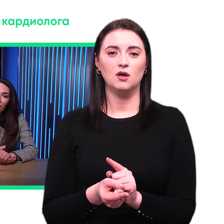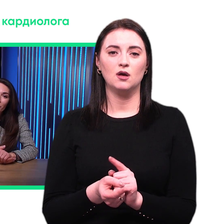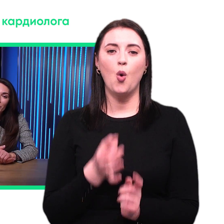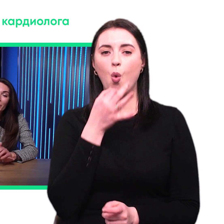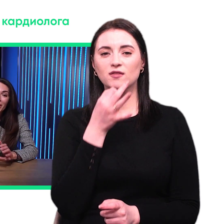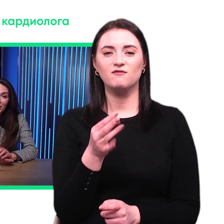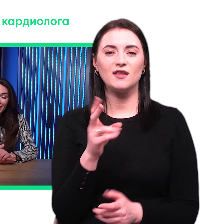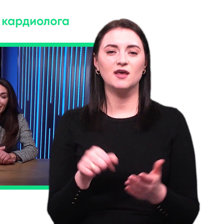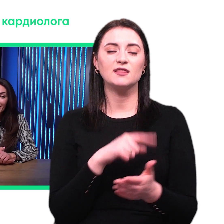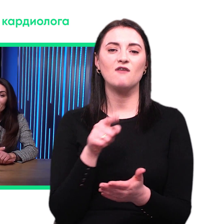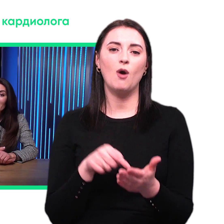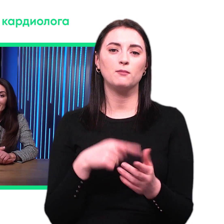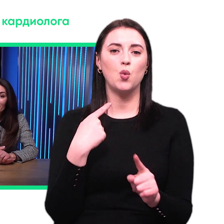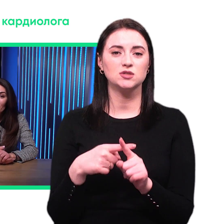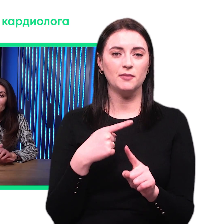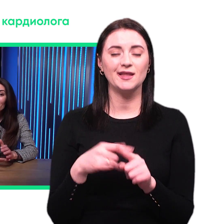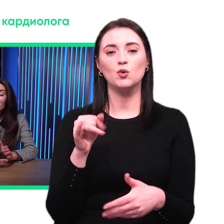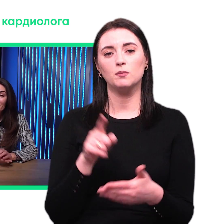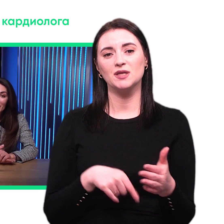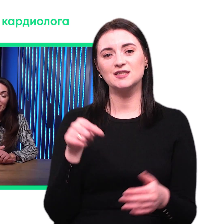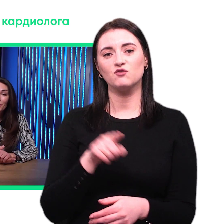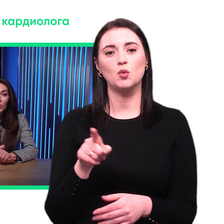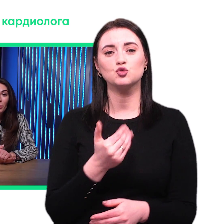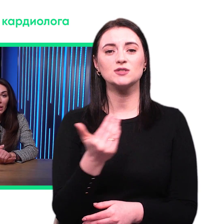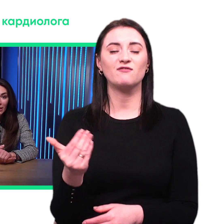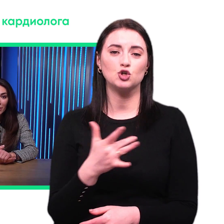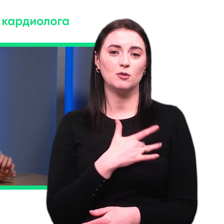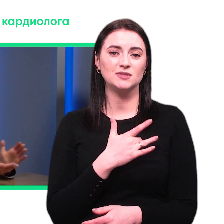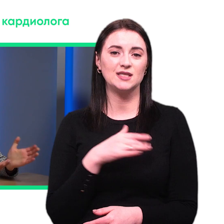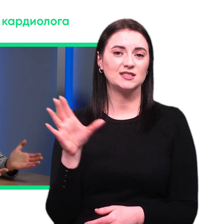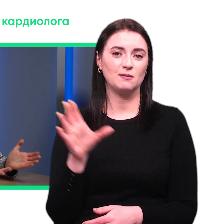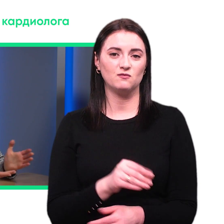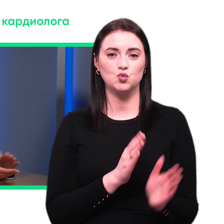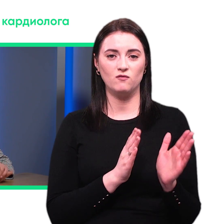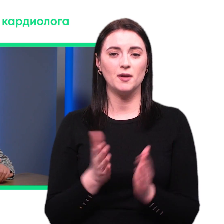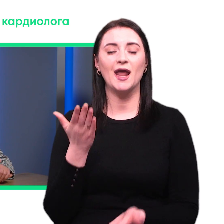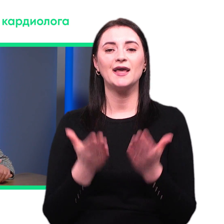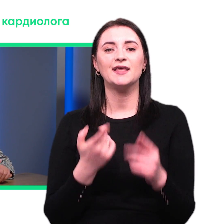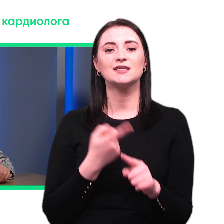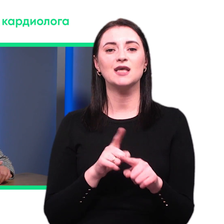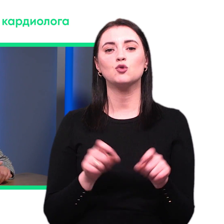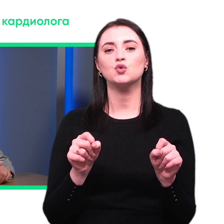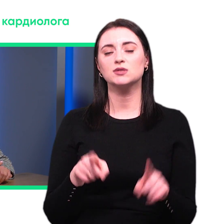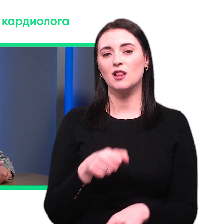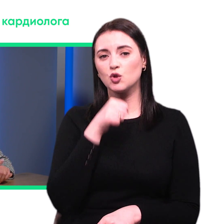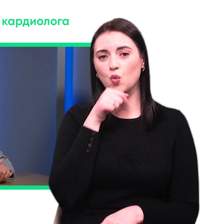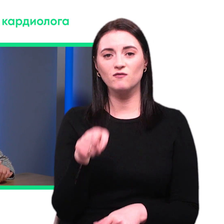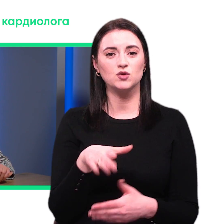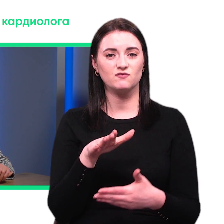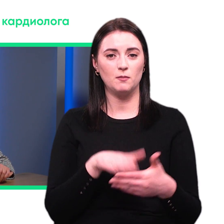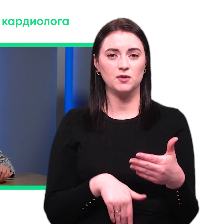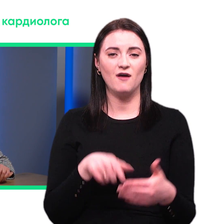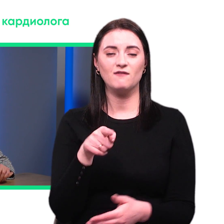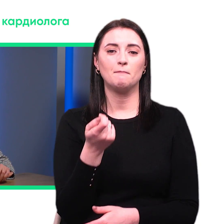ответить на вопрос положительно и убедиться в том, что с вашим сердцем все в порядке. Если этот золотой возраст вы пропустили, и вам